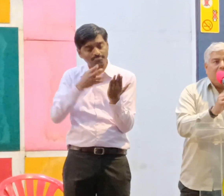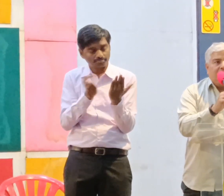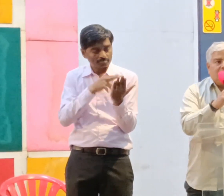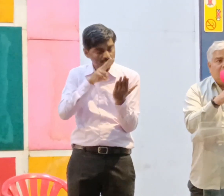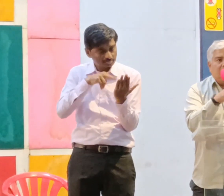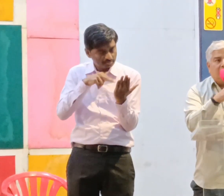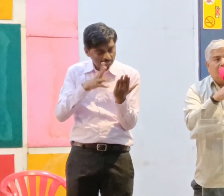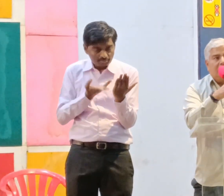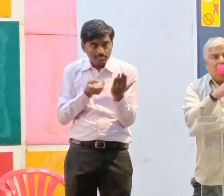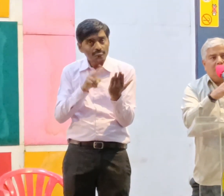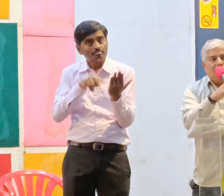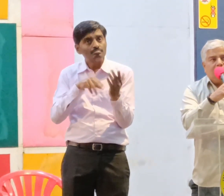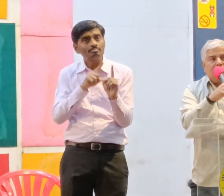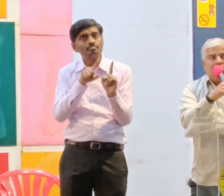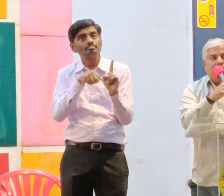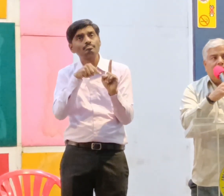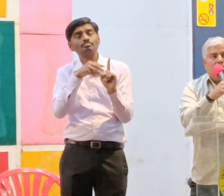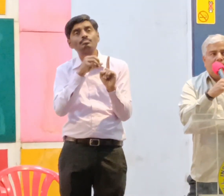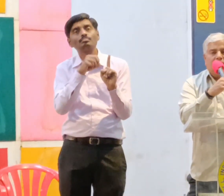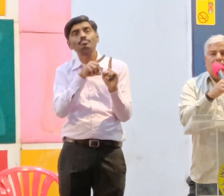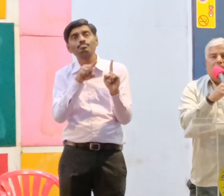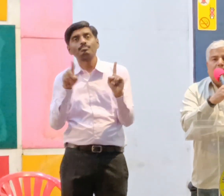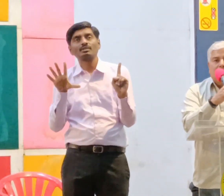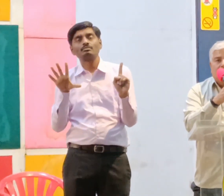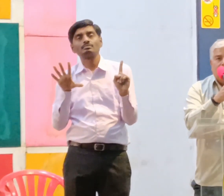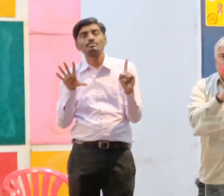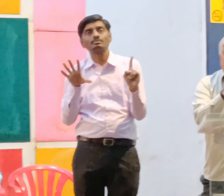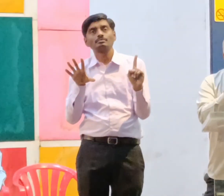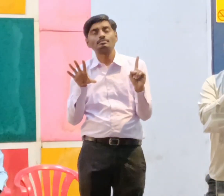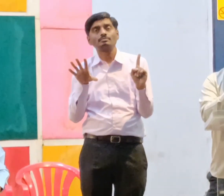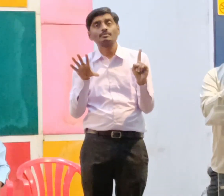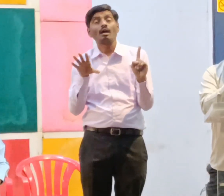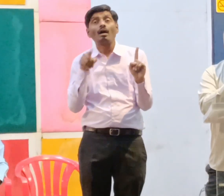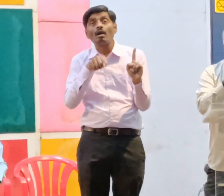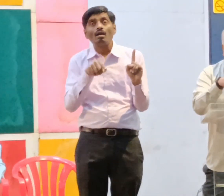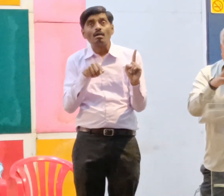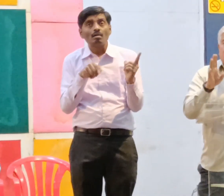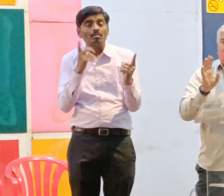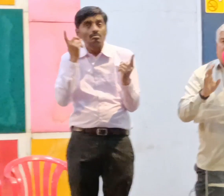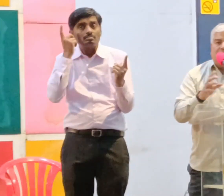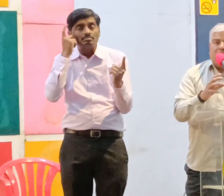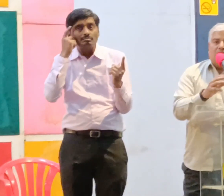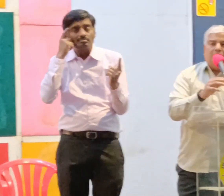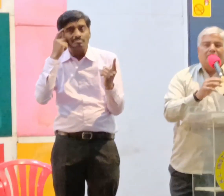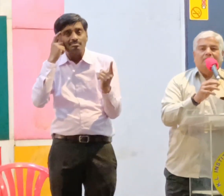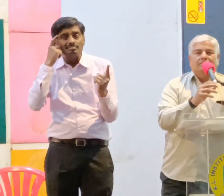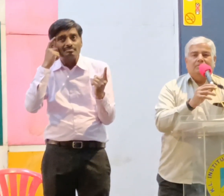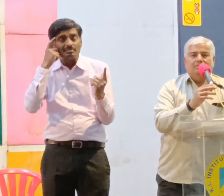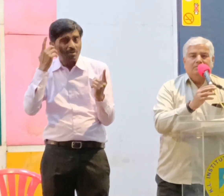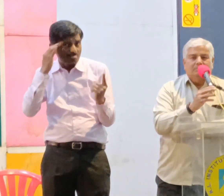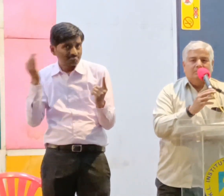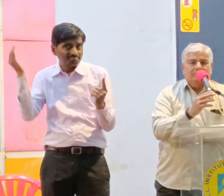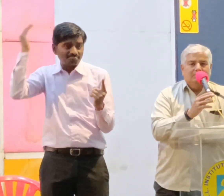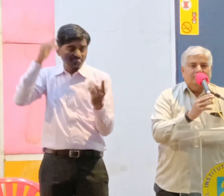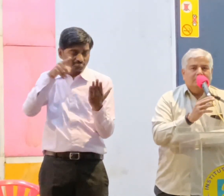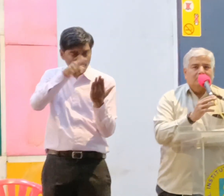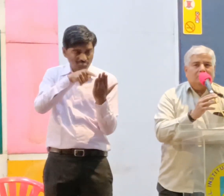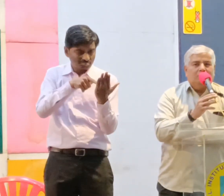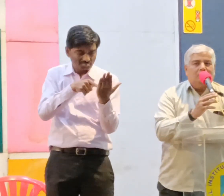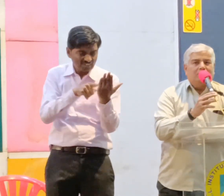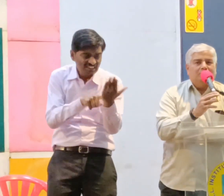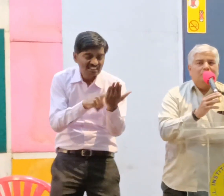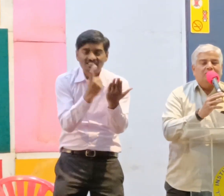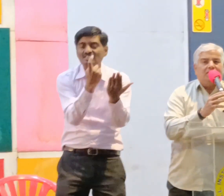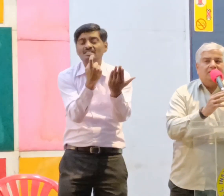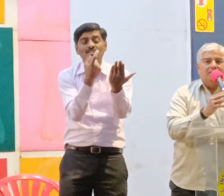આ પેપર વાંચતી વખતે ઘણી વખત હોશિયાર વિદ્યાર્થીઓ એકાદ પ્રશ્ન ન આવડતો હોય